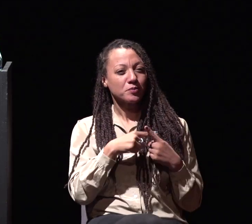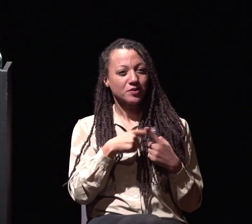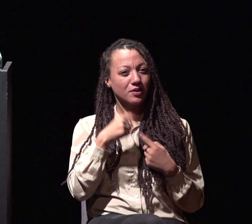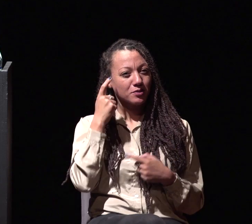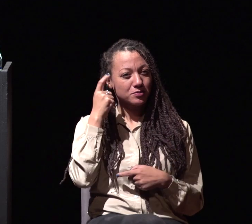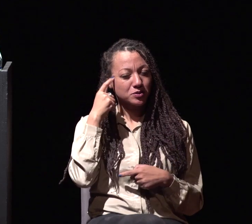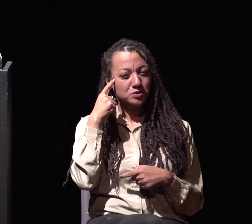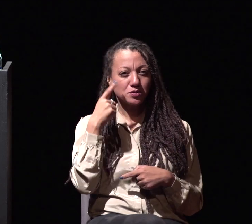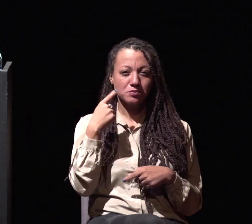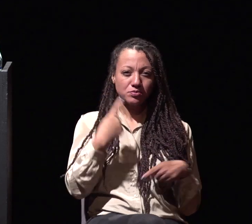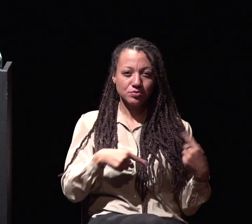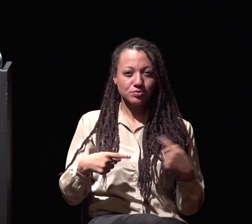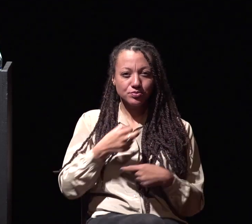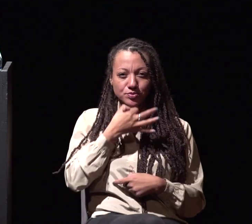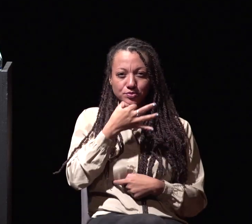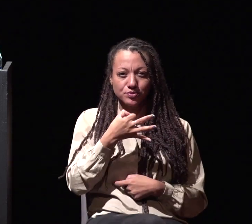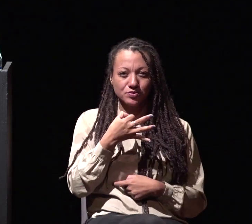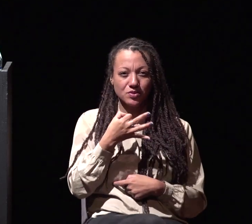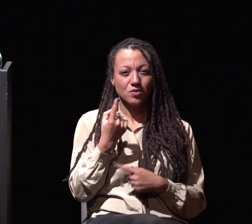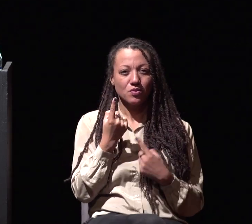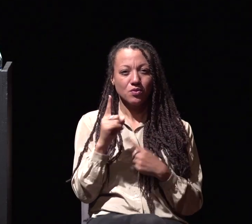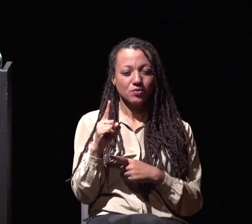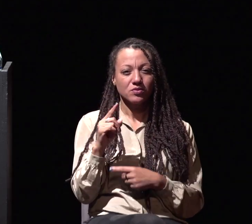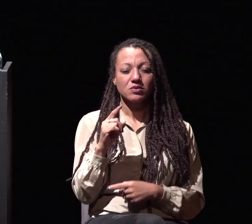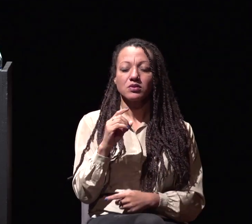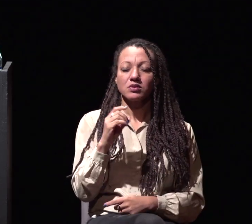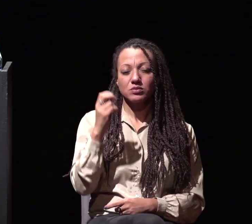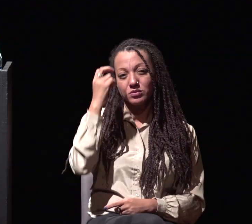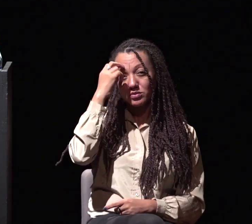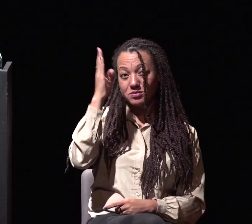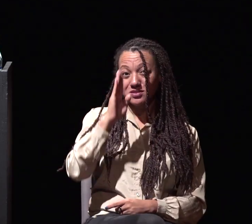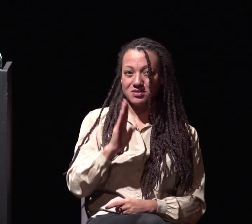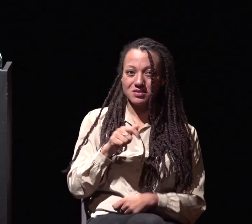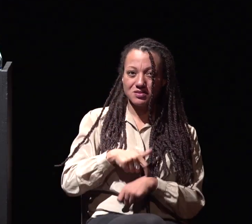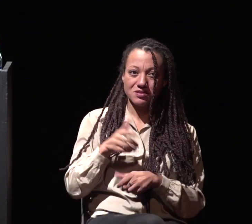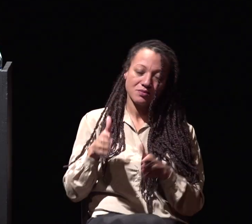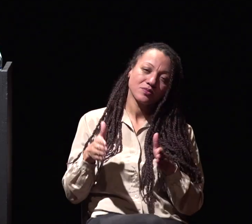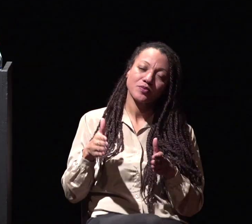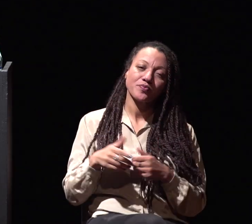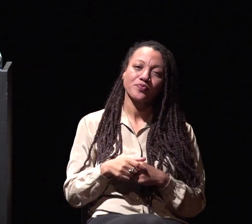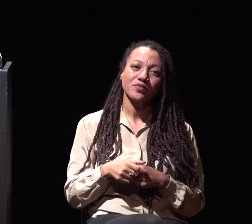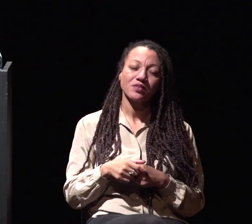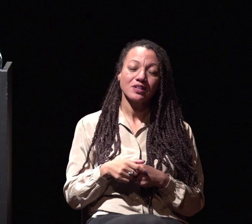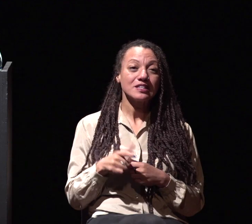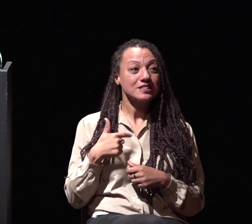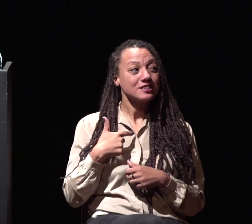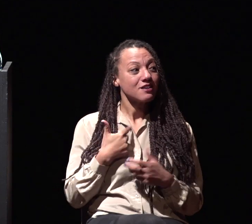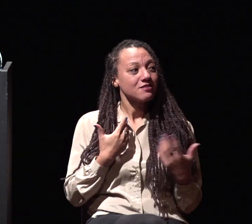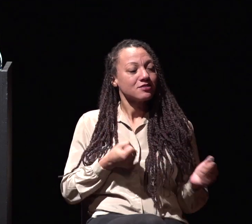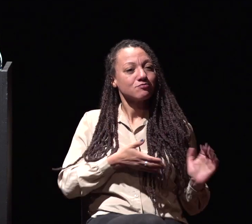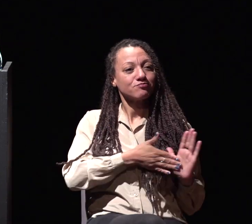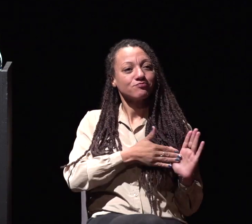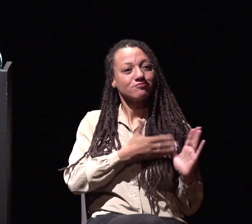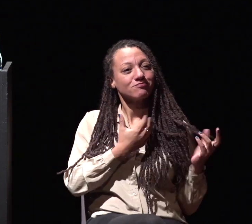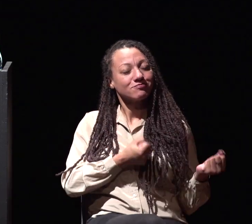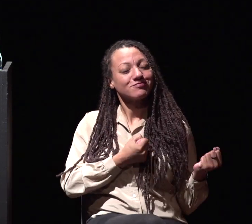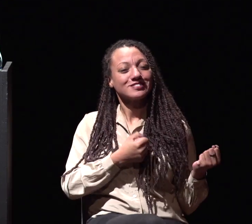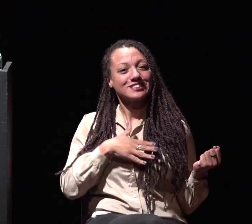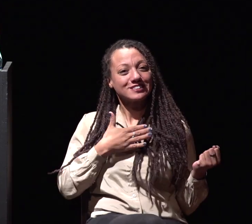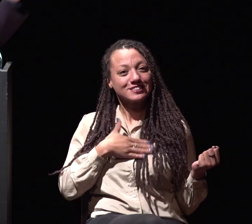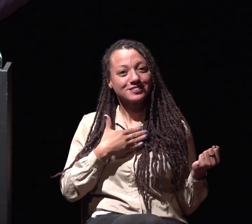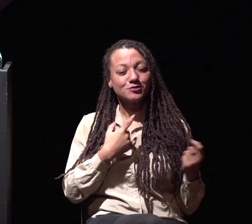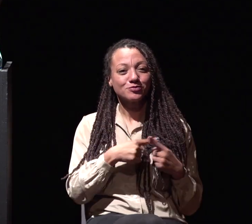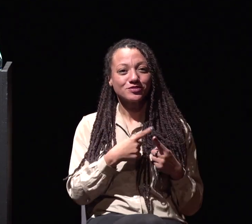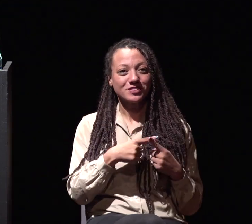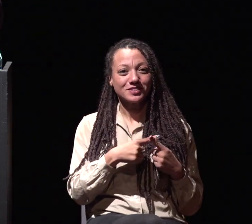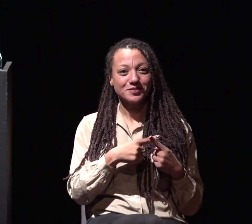romântica e revolucionária da contracultura brasileira da época e com ela embarcou na aventura com entusiasmo. Ela transformou